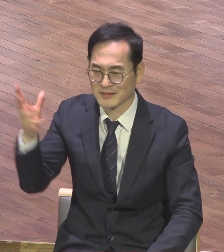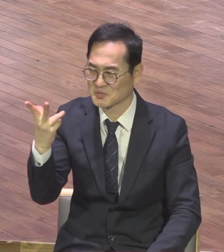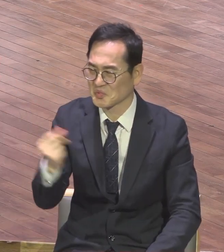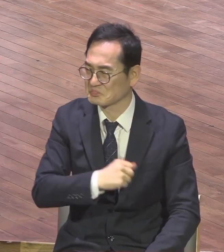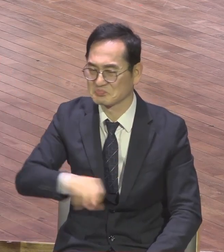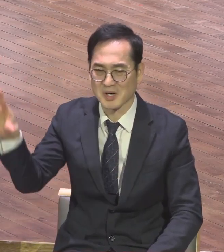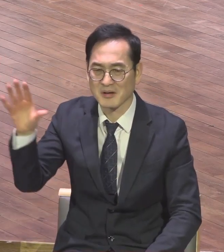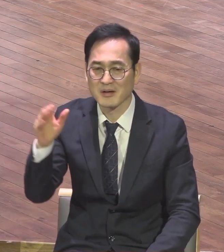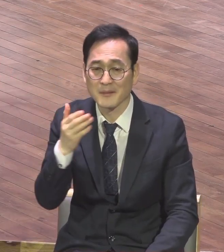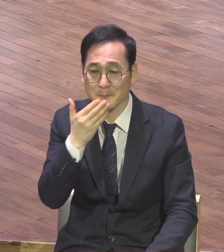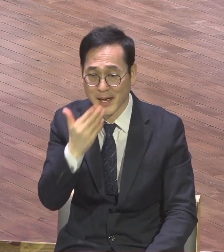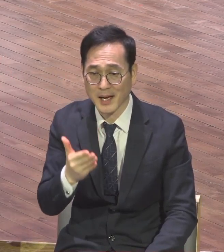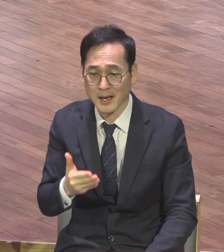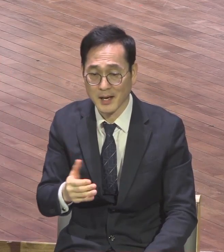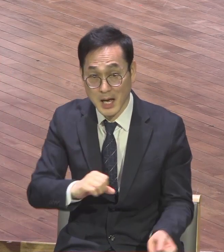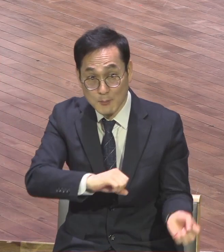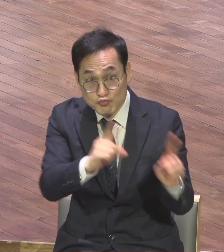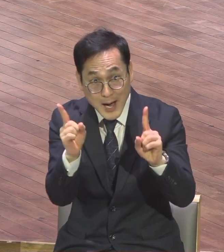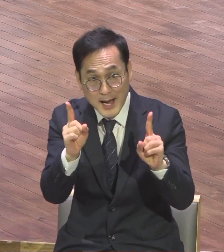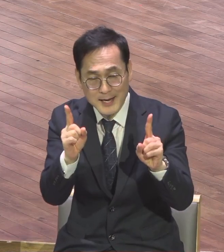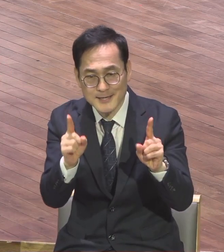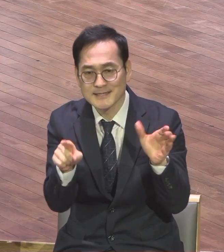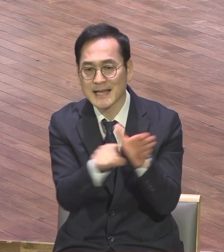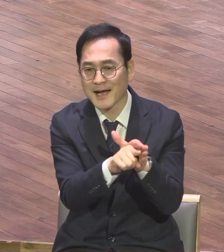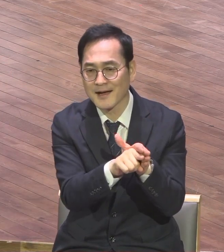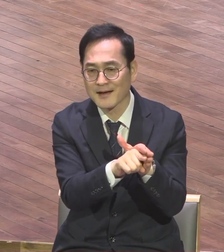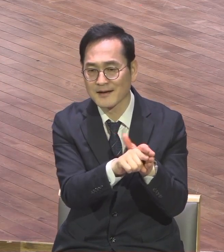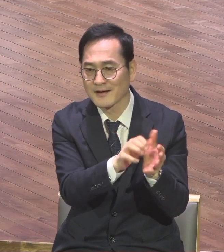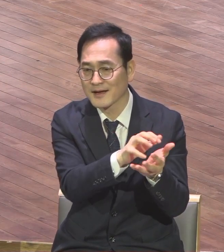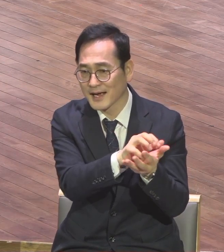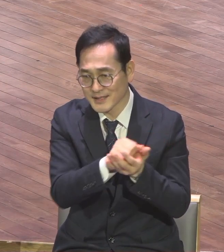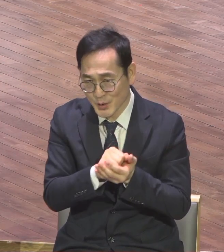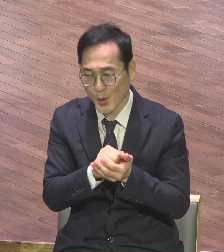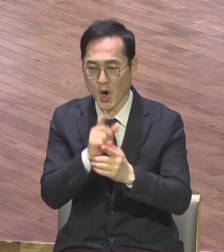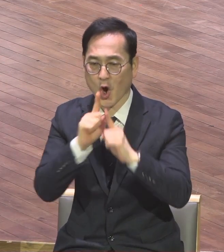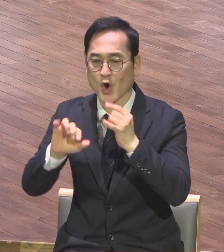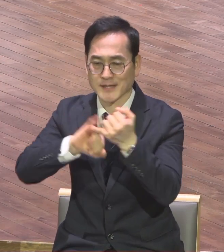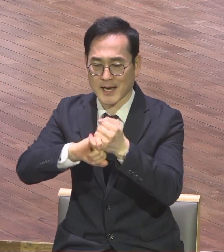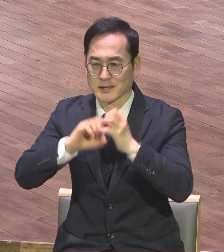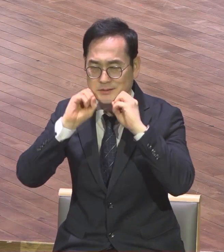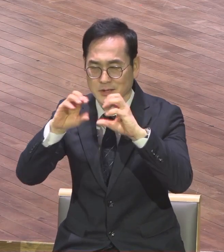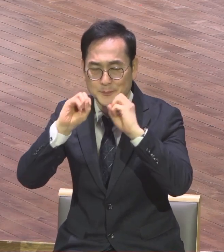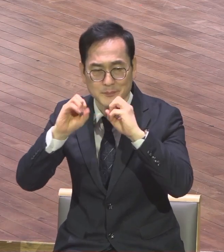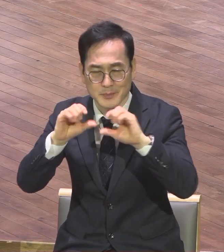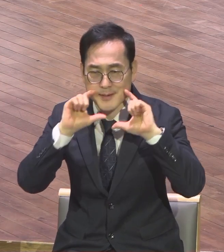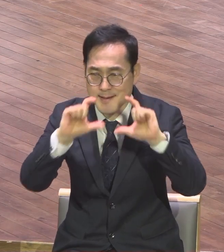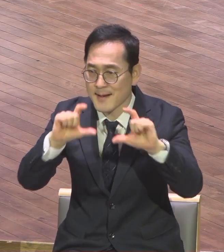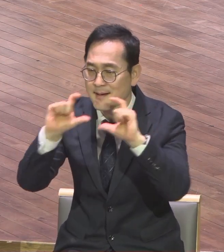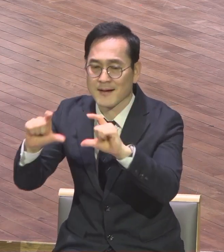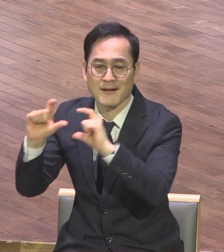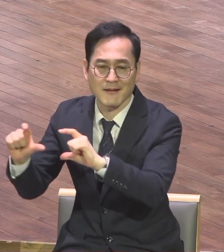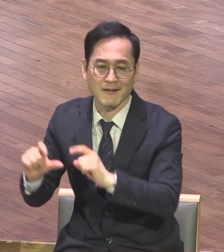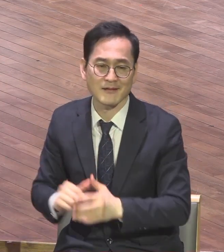부활의 메시지로 언약을 다 선포하는 이런 전도자가 되었단 말이에요.